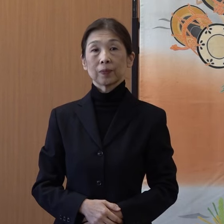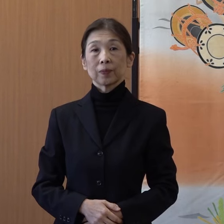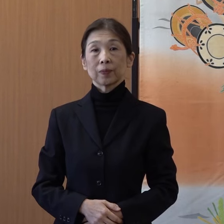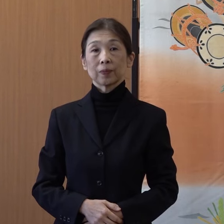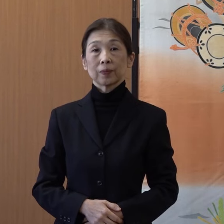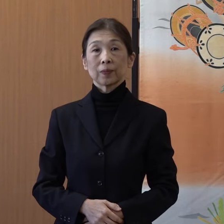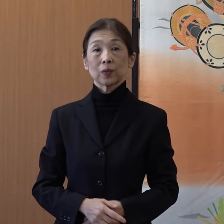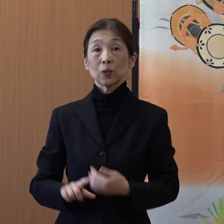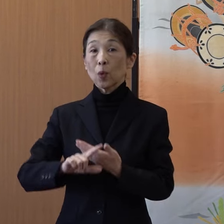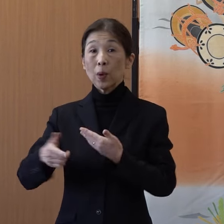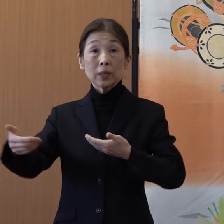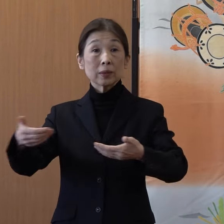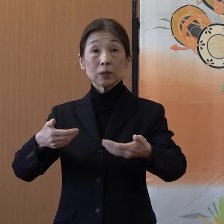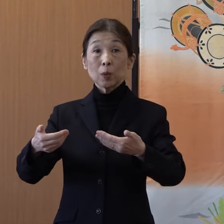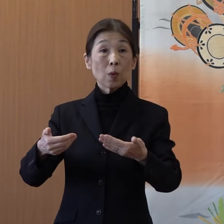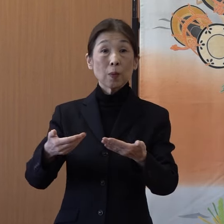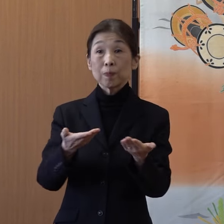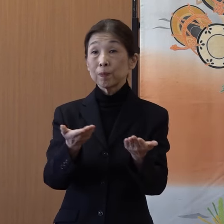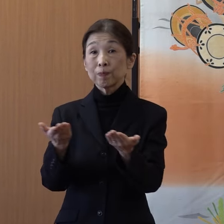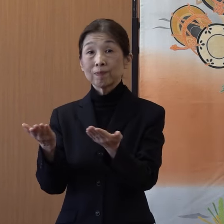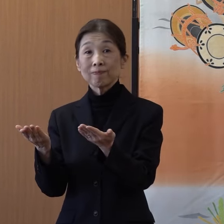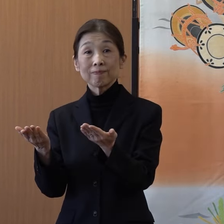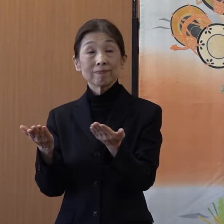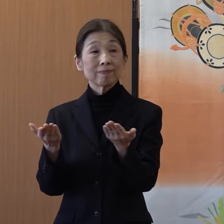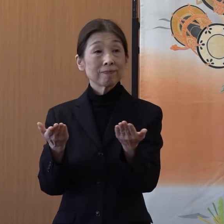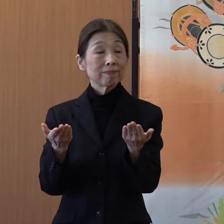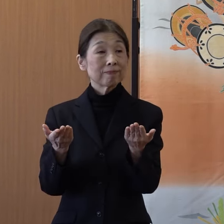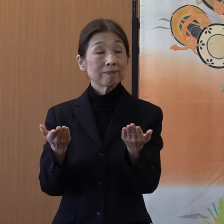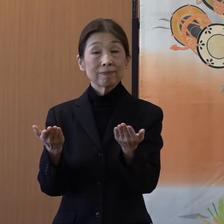その他ございますでしょうか。